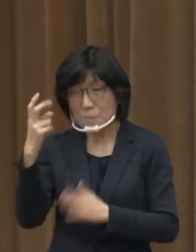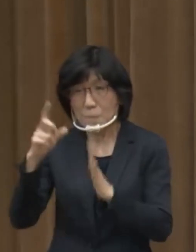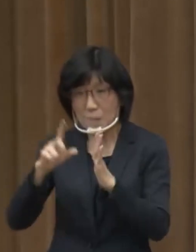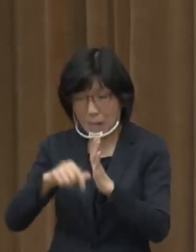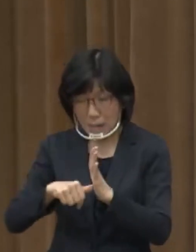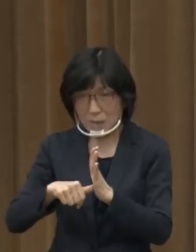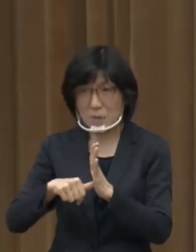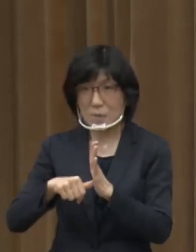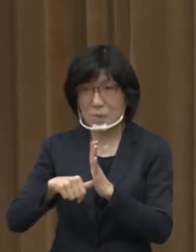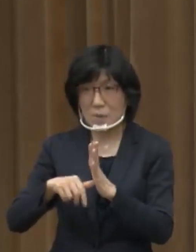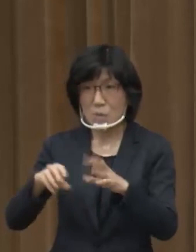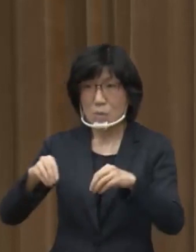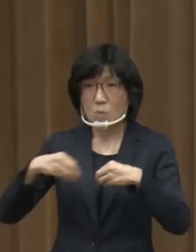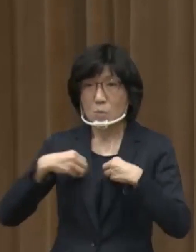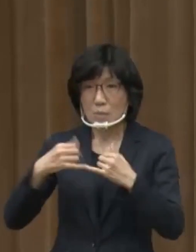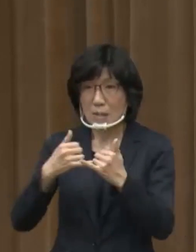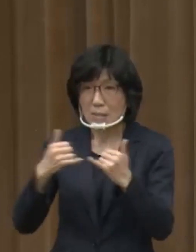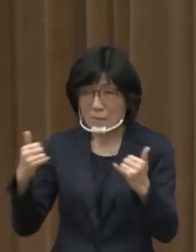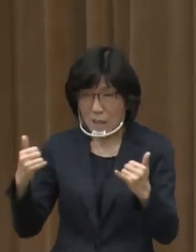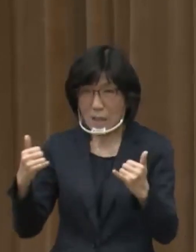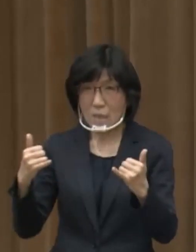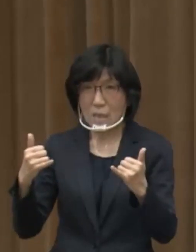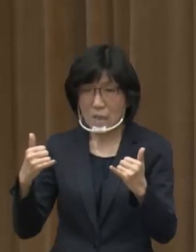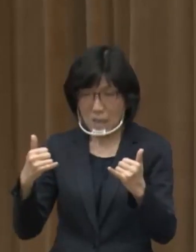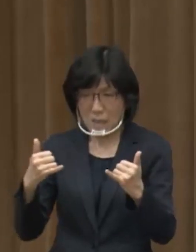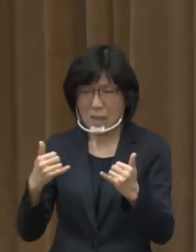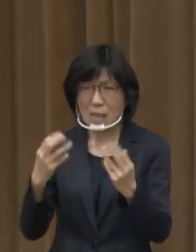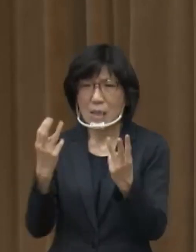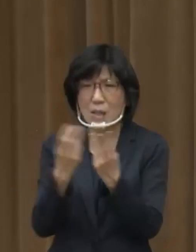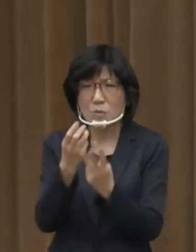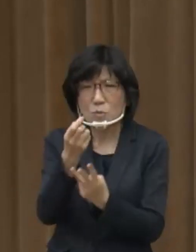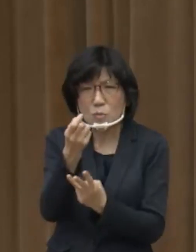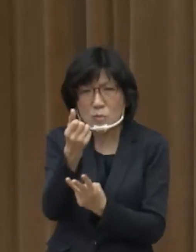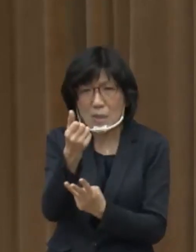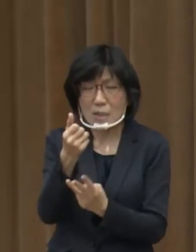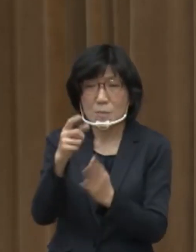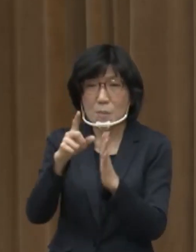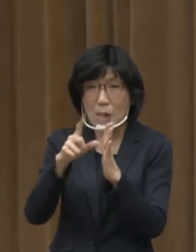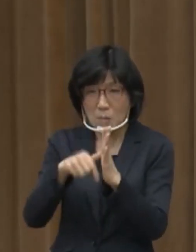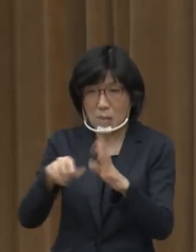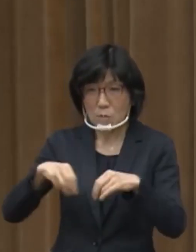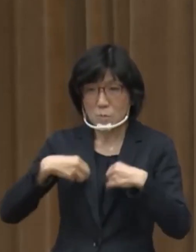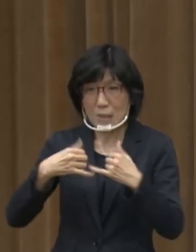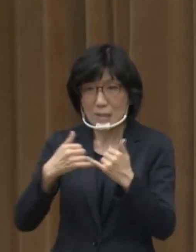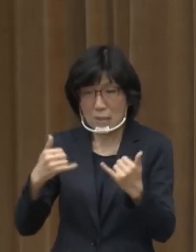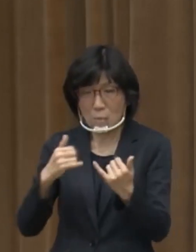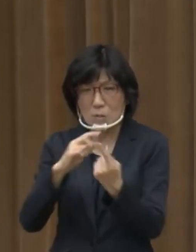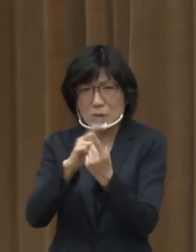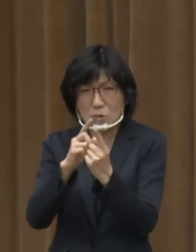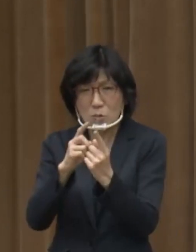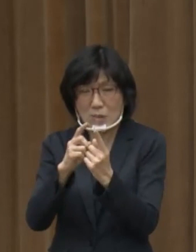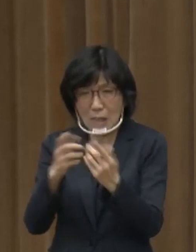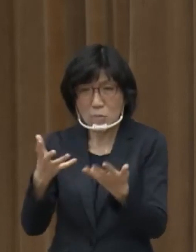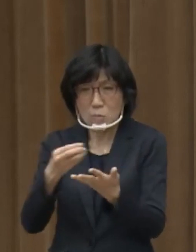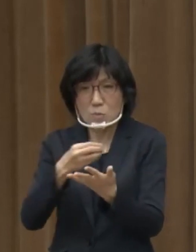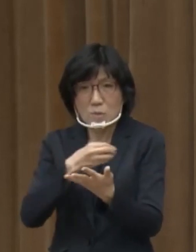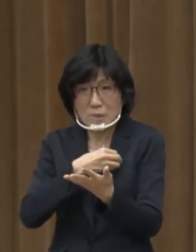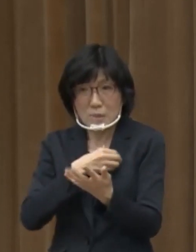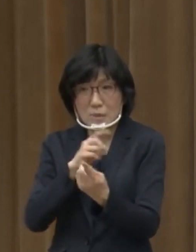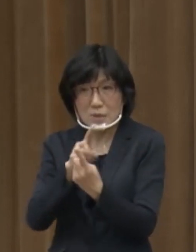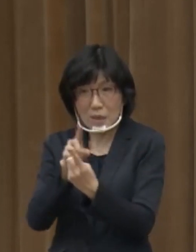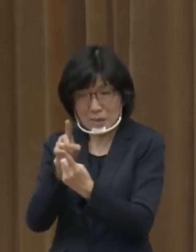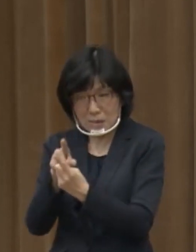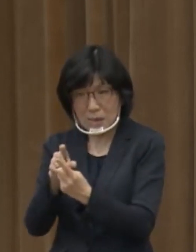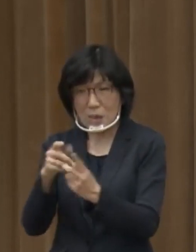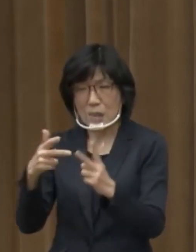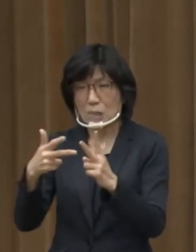れども、陽性者が少数の場合は陽性者と接触をした従業員に対し